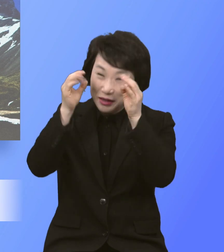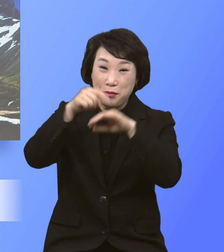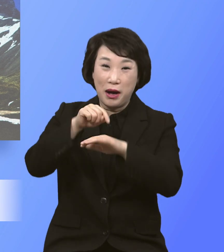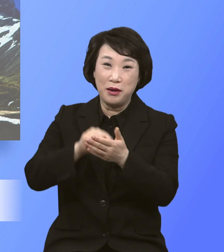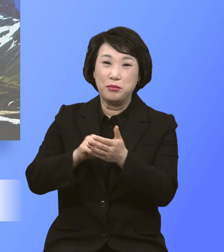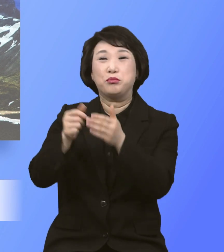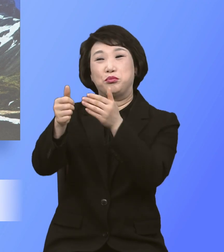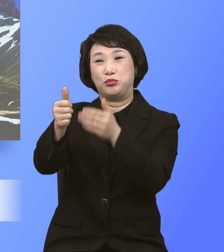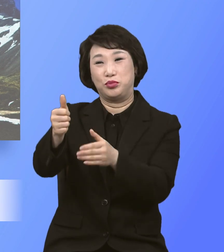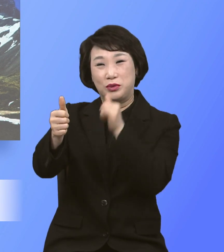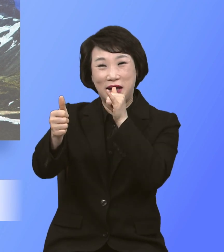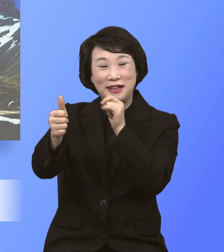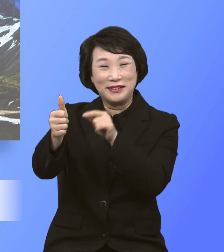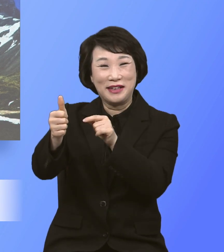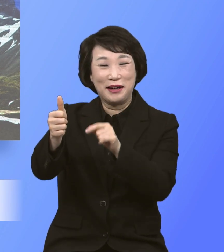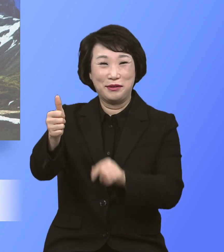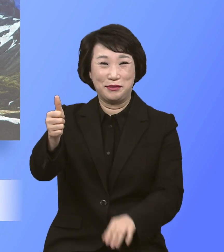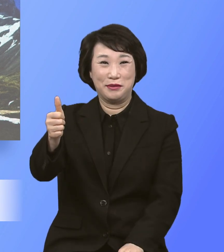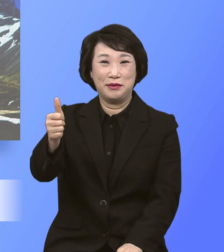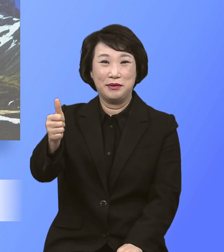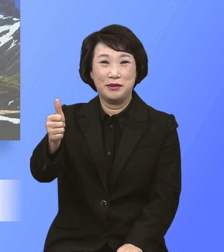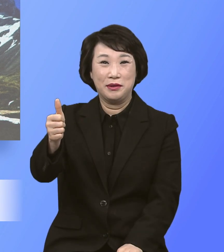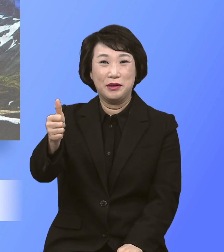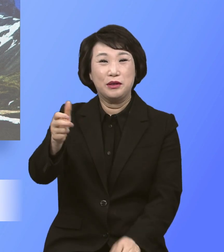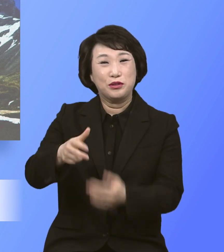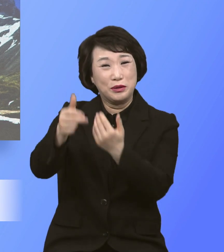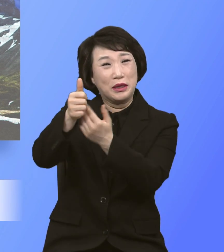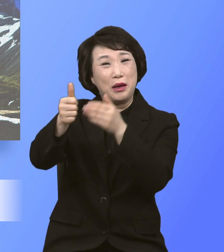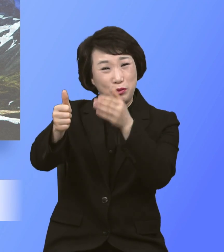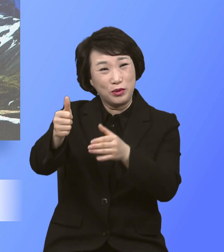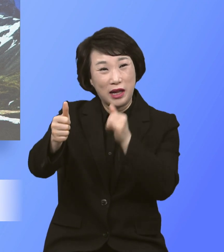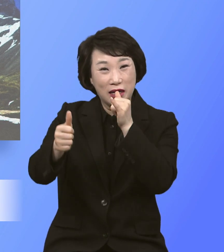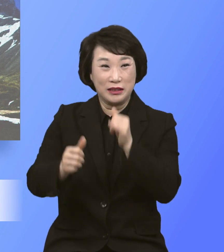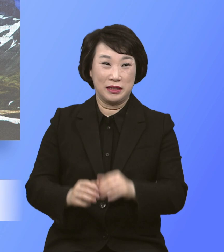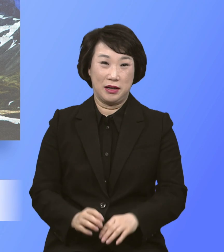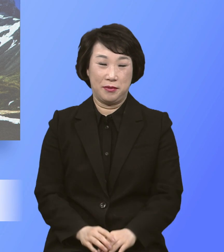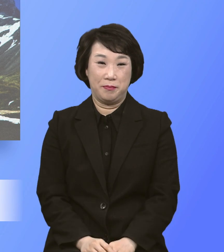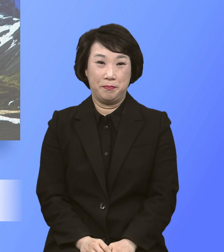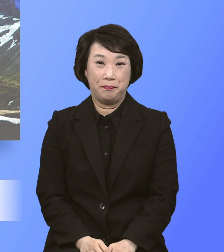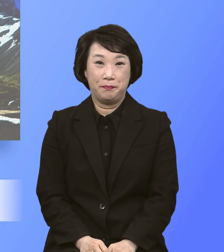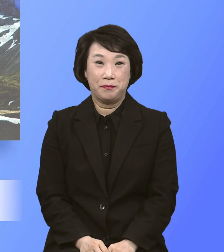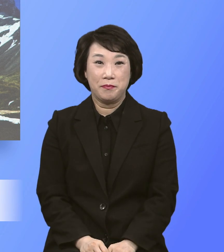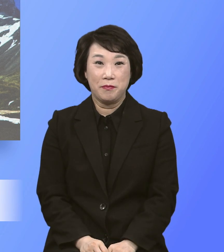간절한 마음을 충동을 해서 주님께 부탁했다는 거예요.